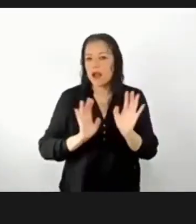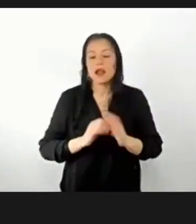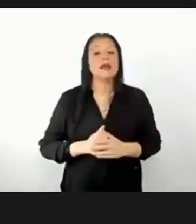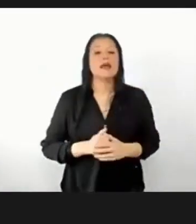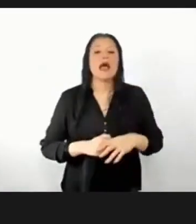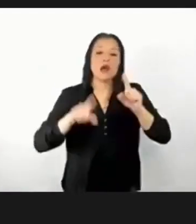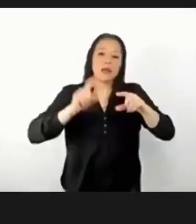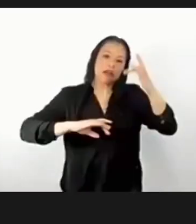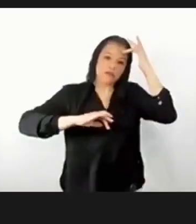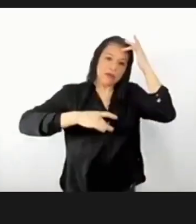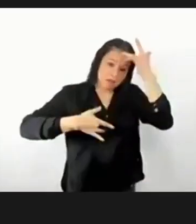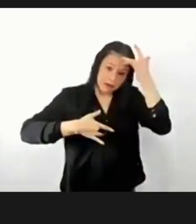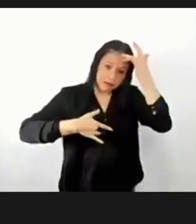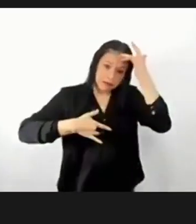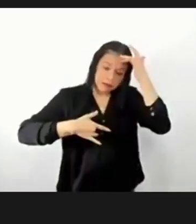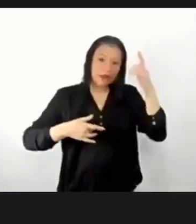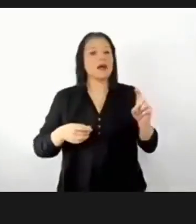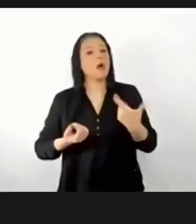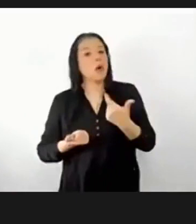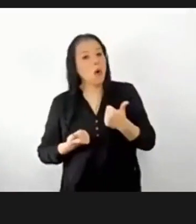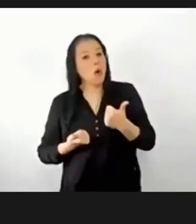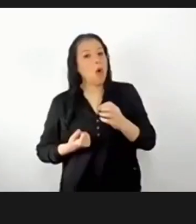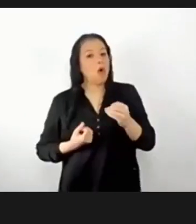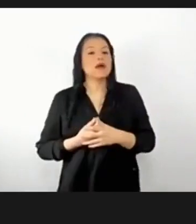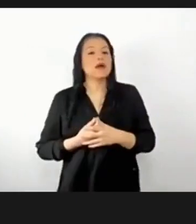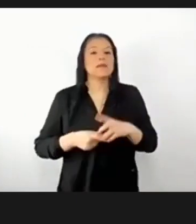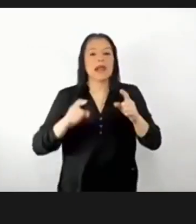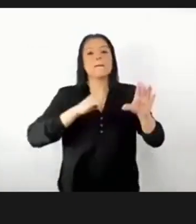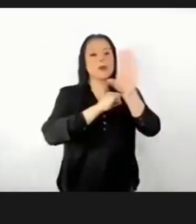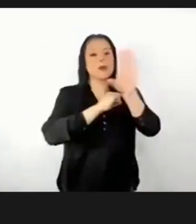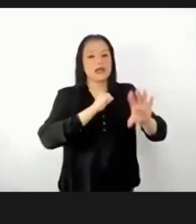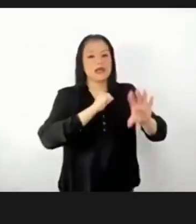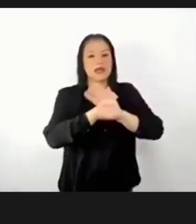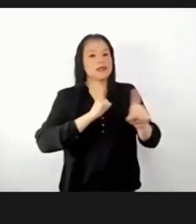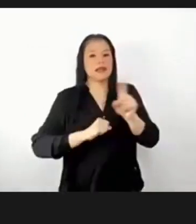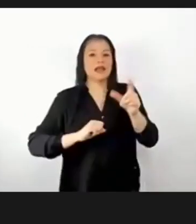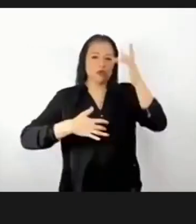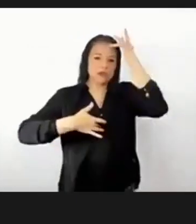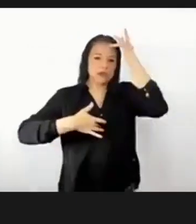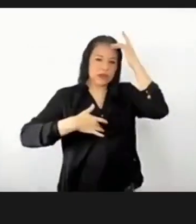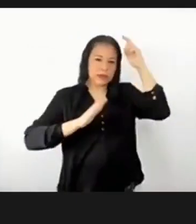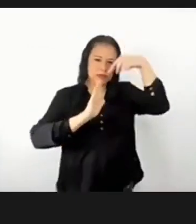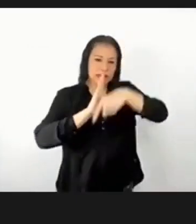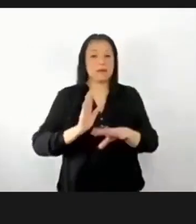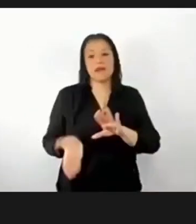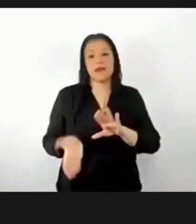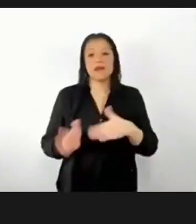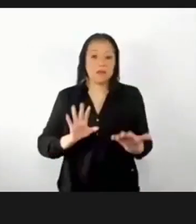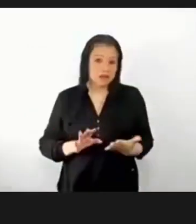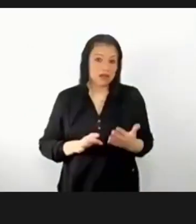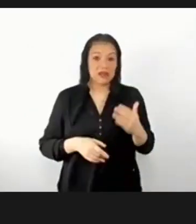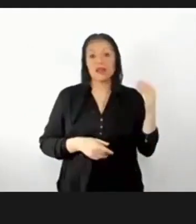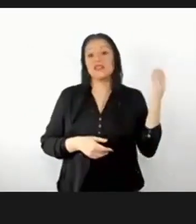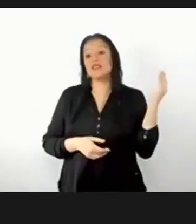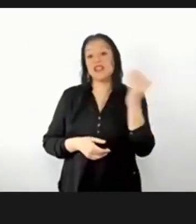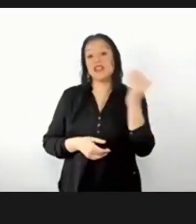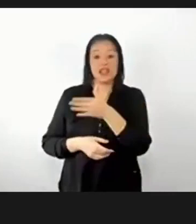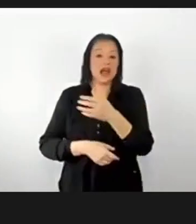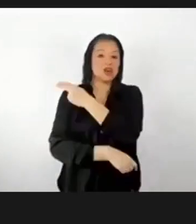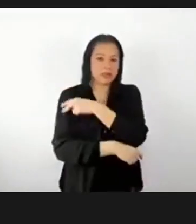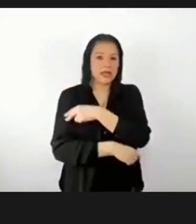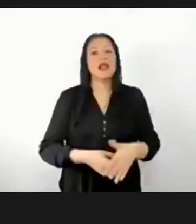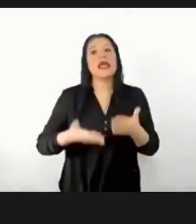para enfermarte o para efectividad de protegerte de una enfermedad grave que te mande al hospital. Y